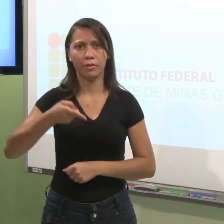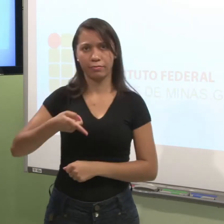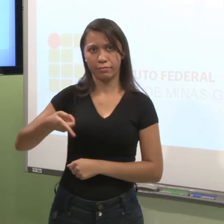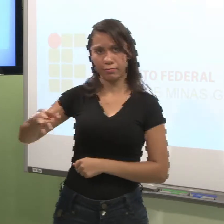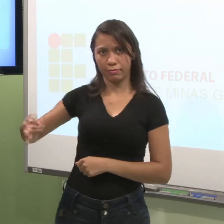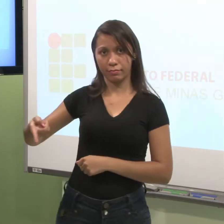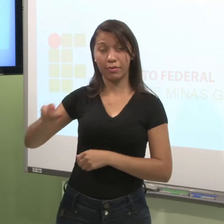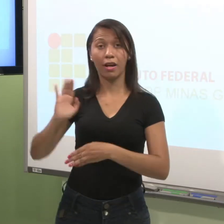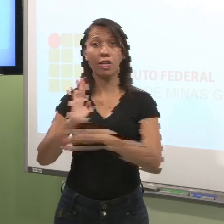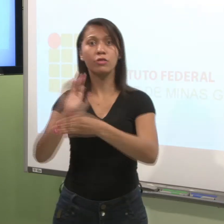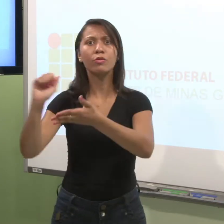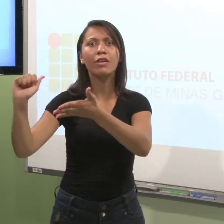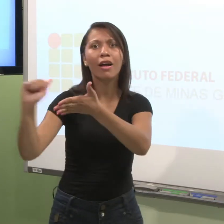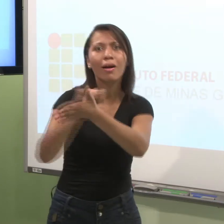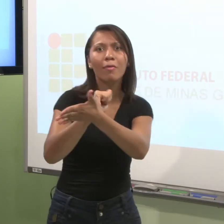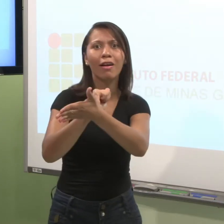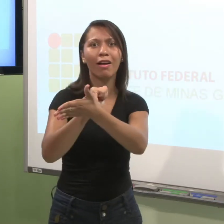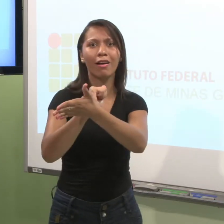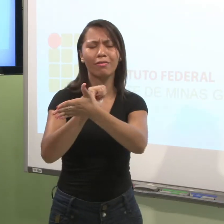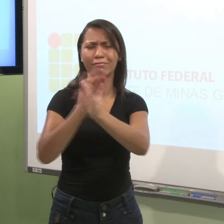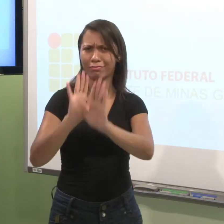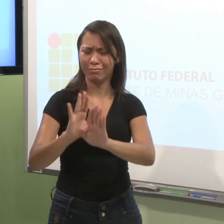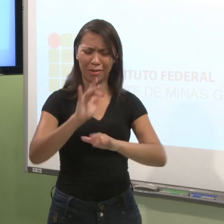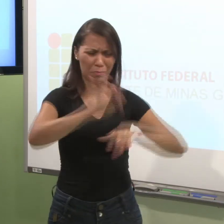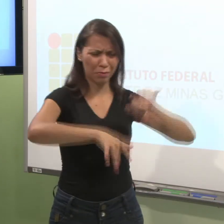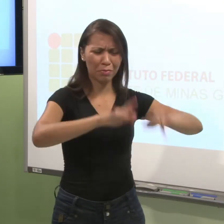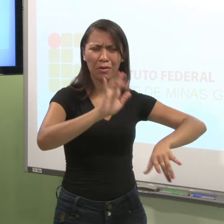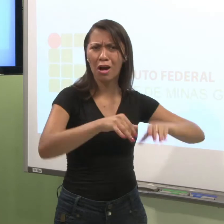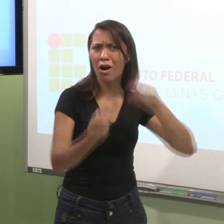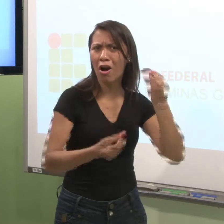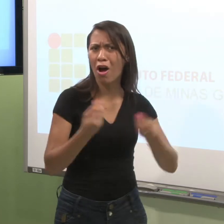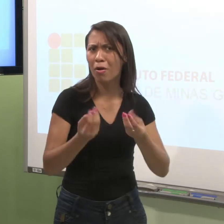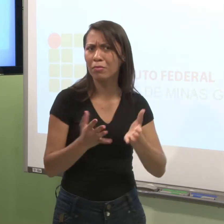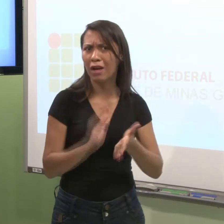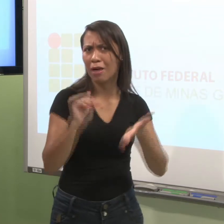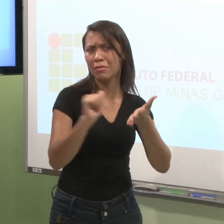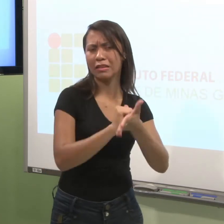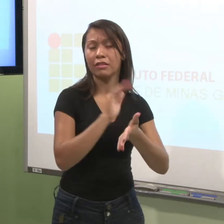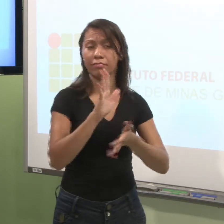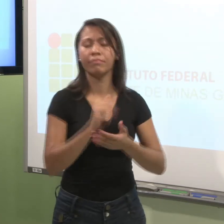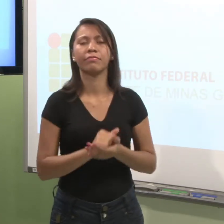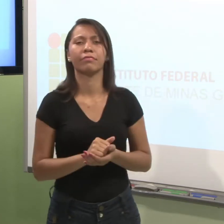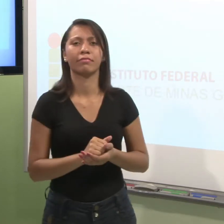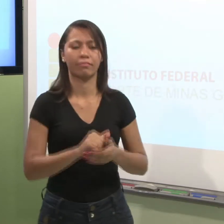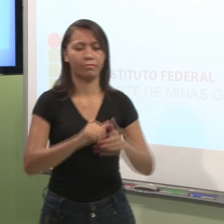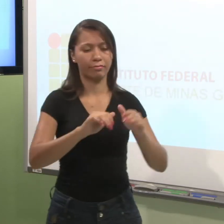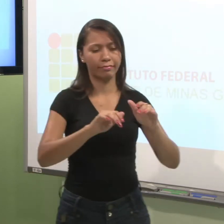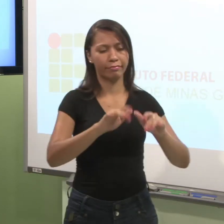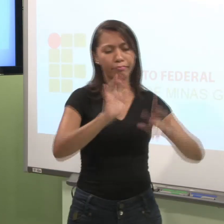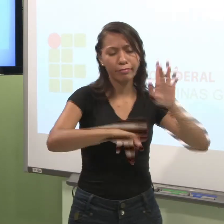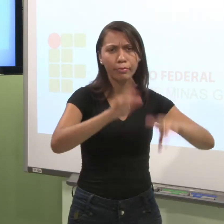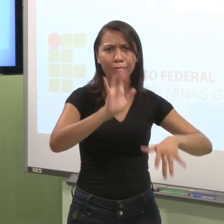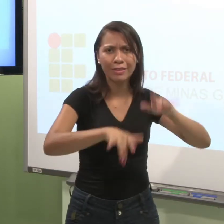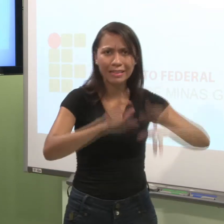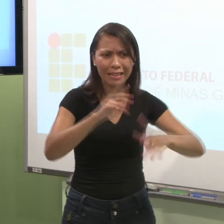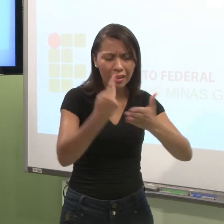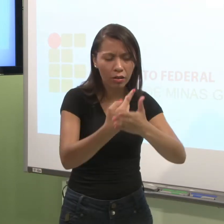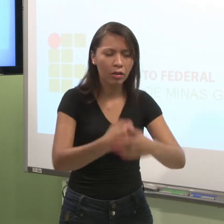na máquina de escrever, como eram feitas as correções? Simples. Ou trocava de folha, ou usava o